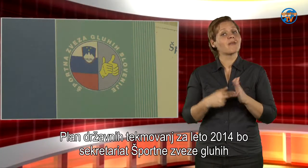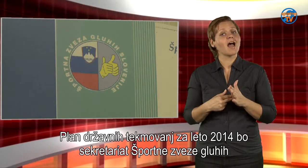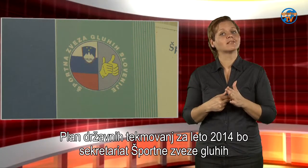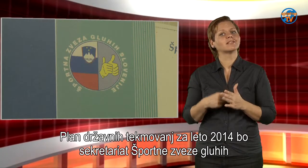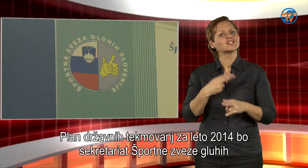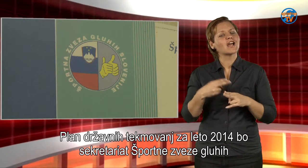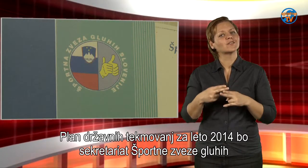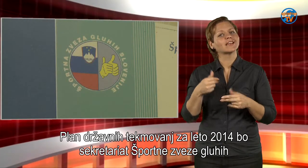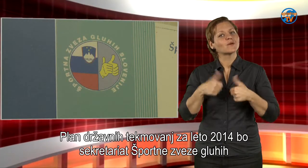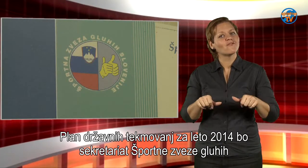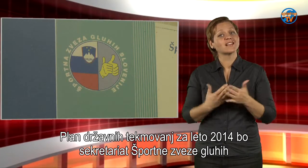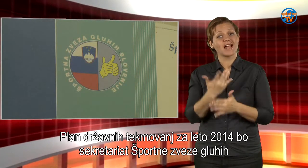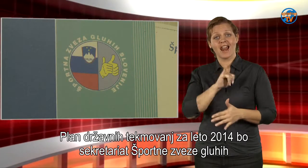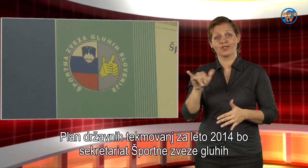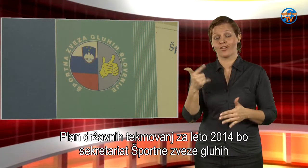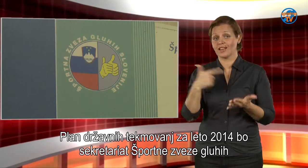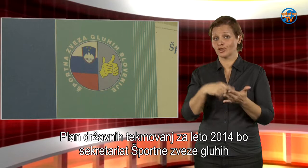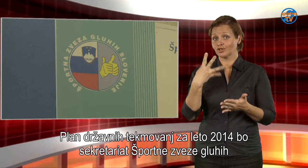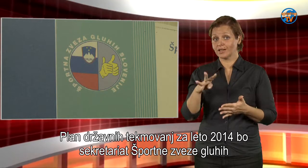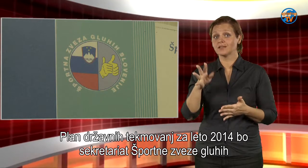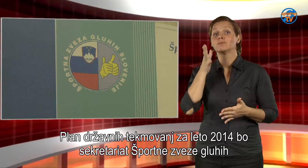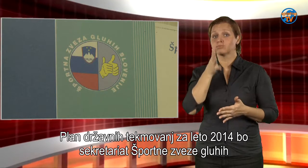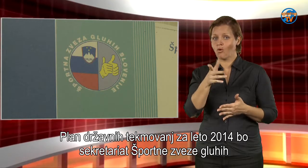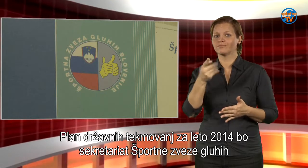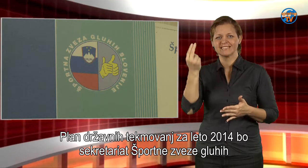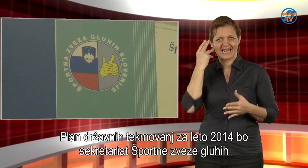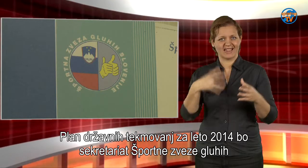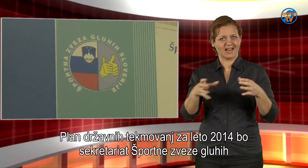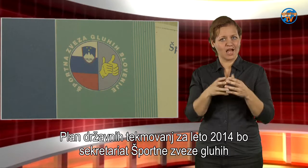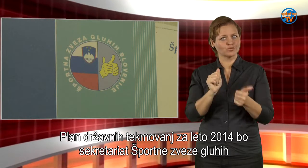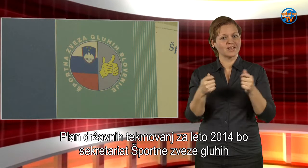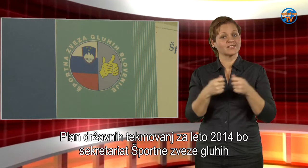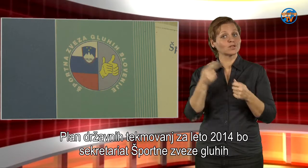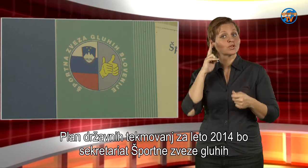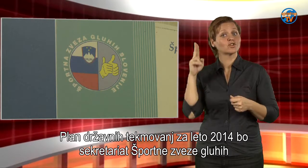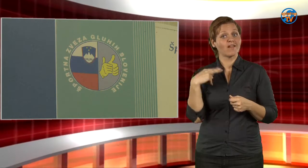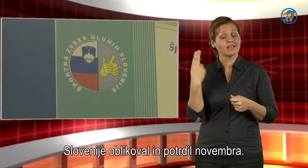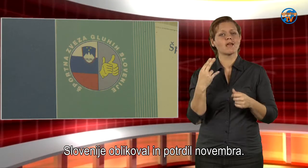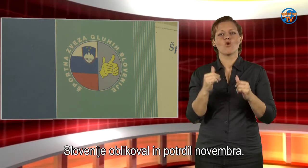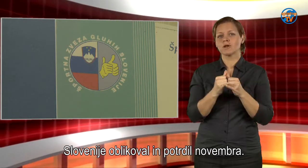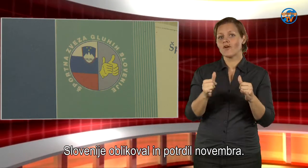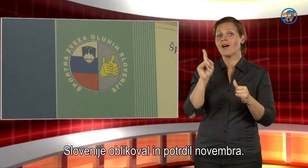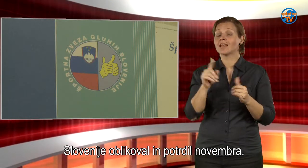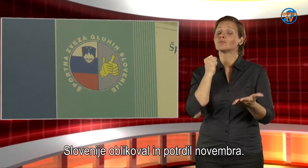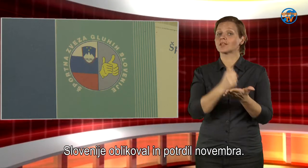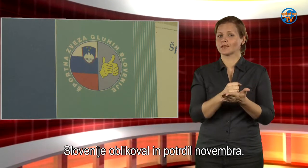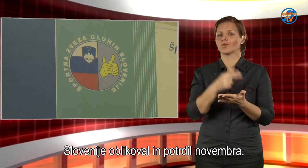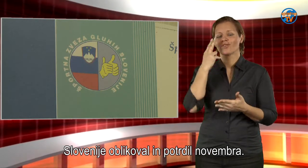Plan državnih tekmovanj za leto 2014 bo sekretariat Športne zveze gluhih Slovenije oblikoval in potrdil